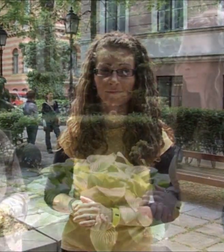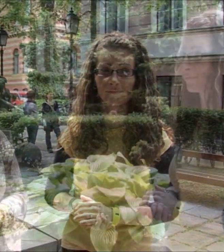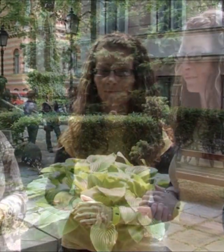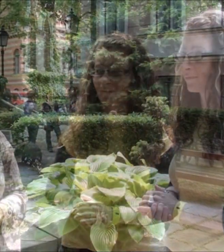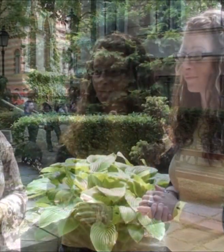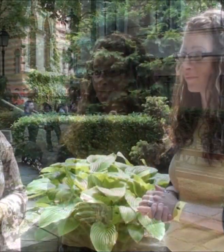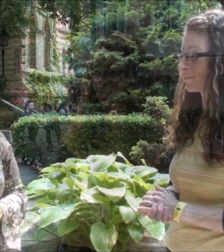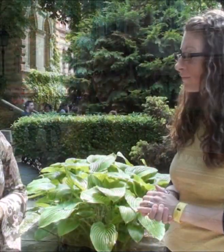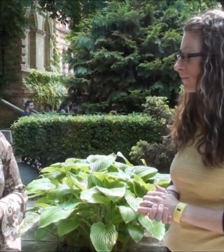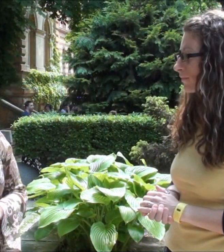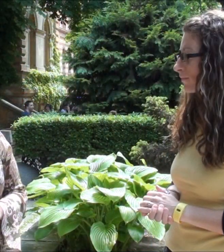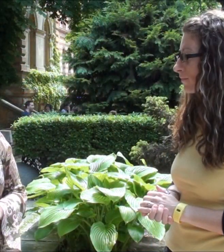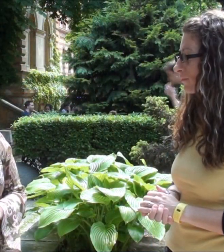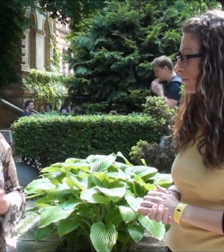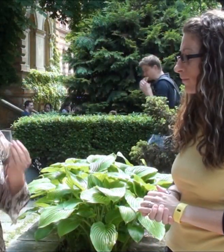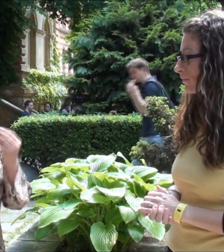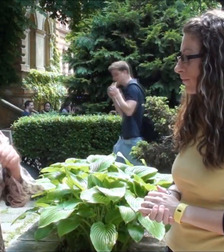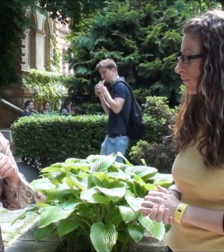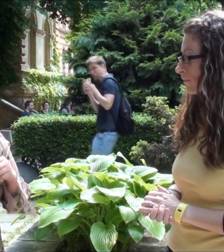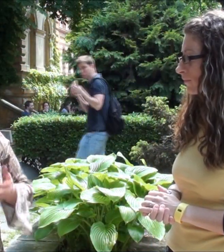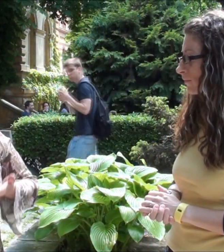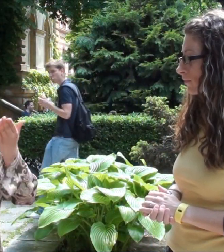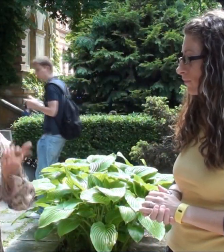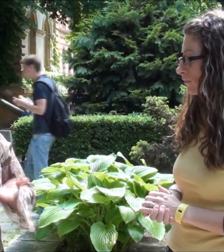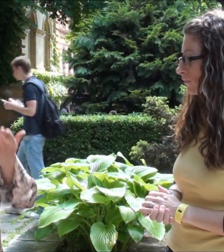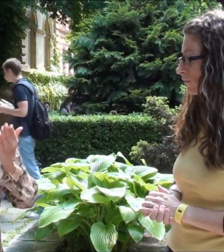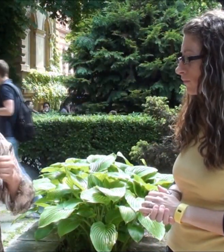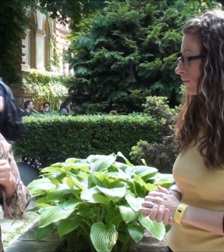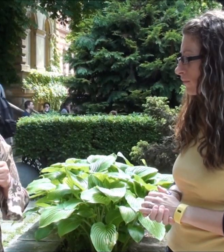men különbözik ez a drámajáték a hagyománynak